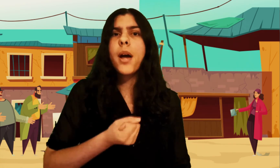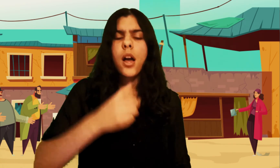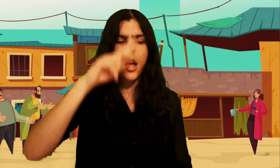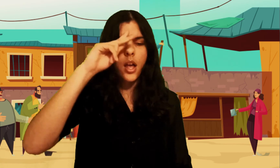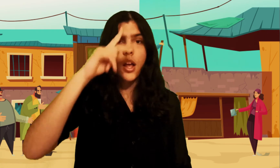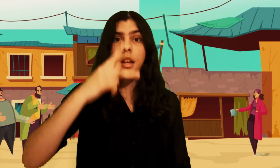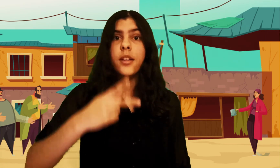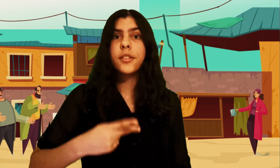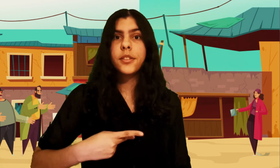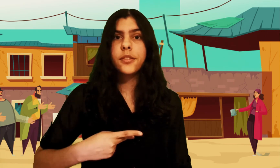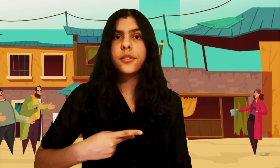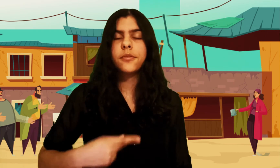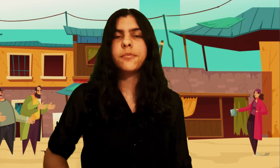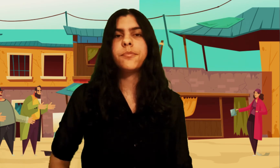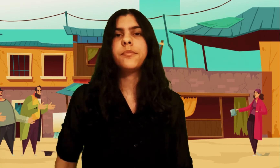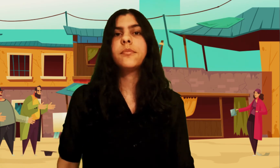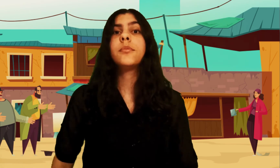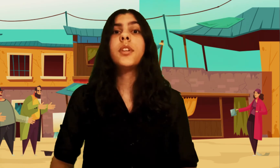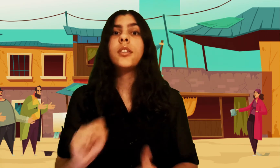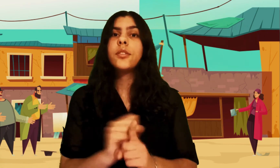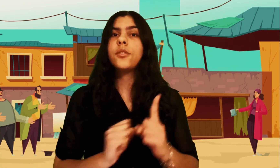fomentou, se esforçou por si só.